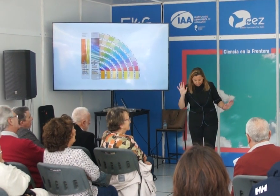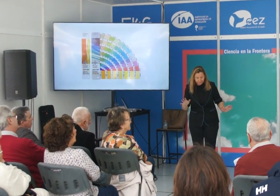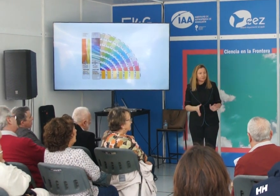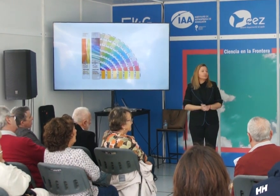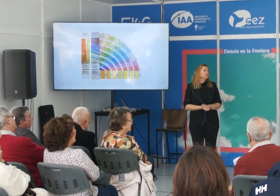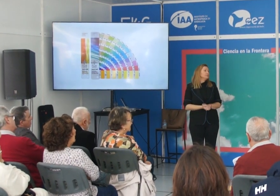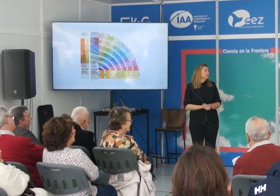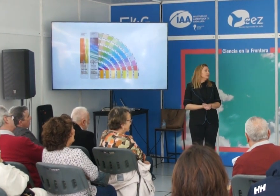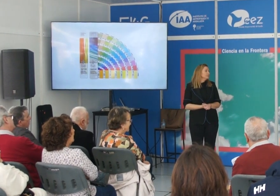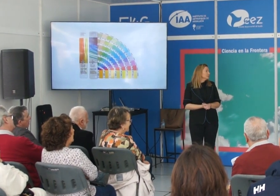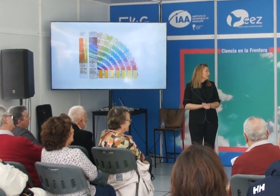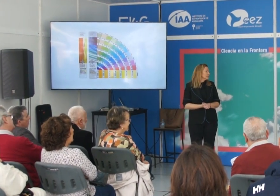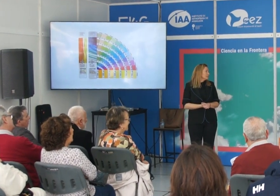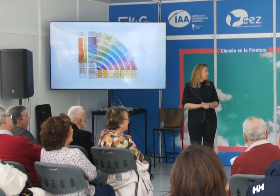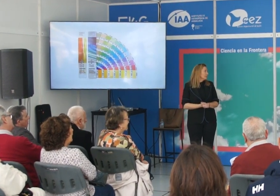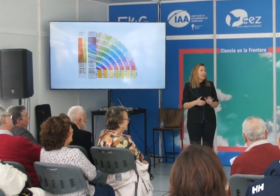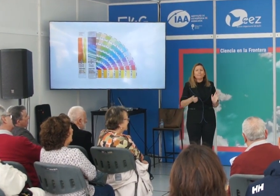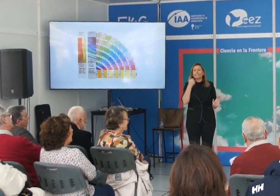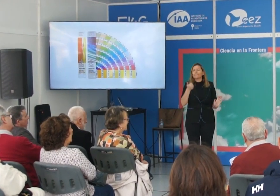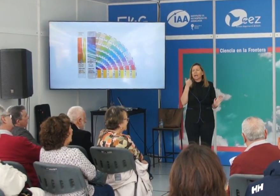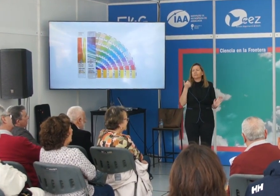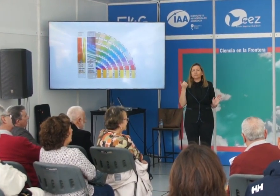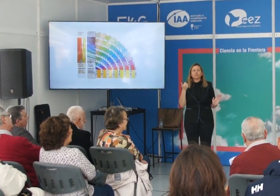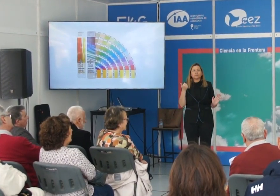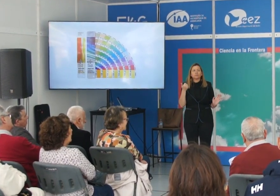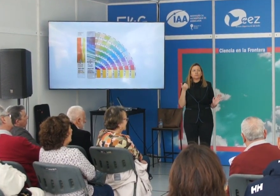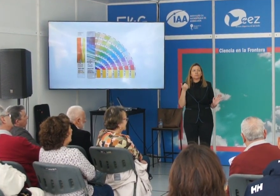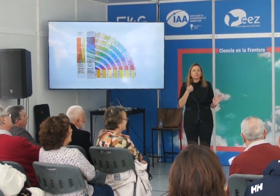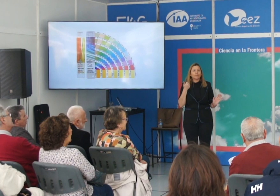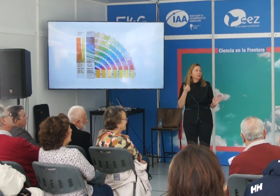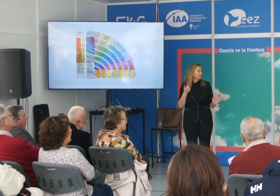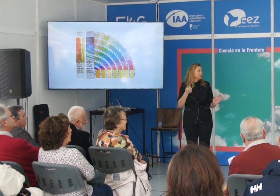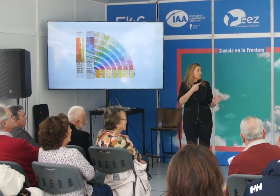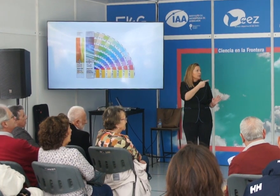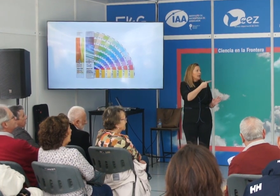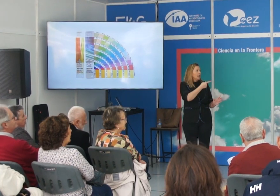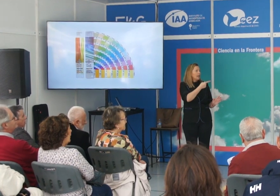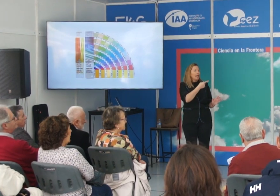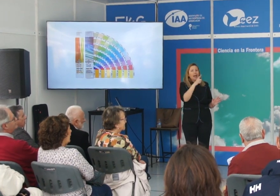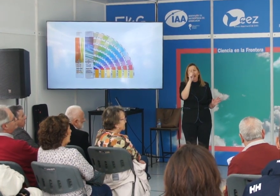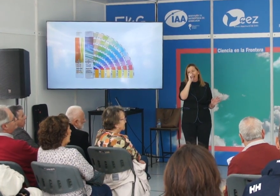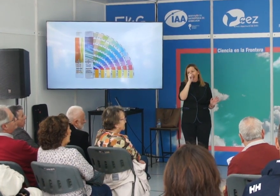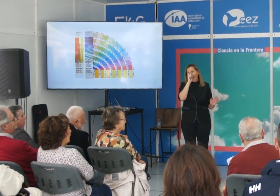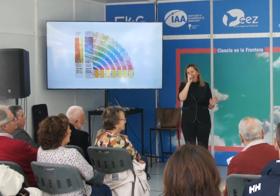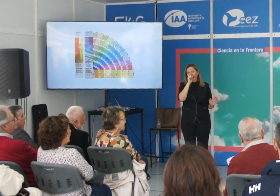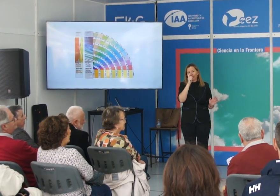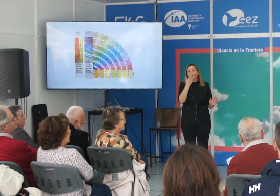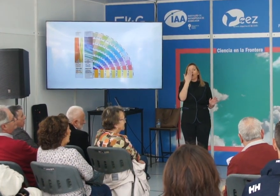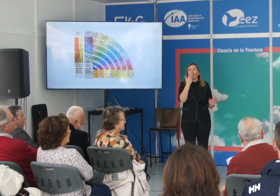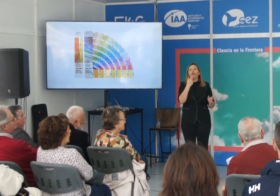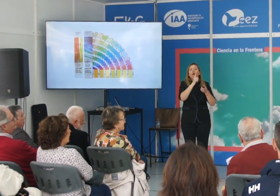Bien, vamos a ver. ¿Qué más tenemos? Pues tenemos nuestro clásico de los cambios de colores,